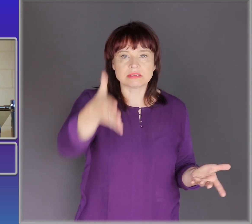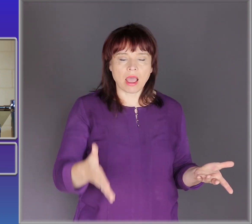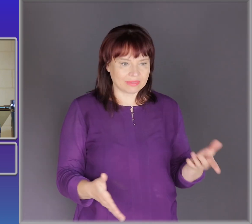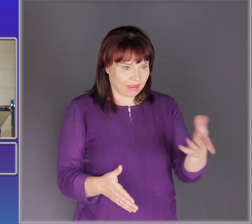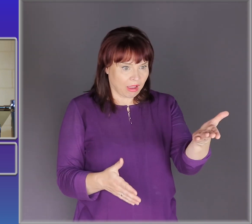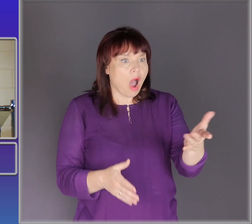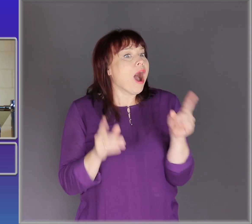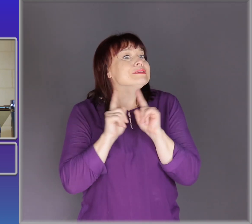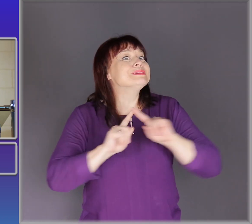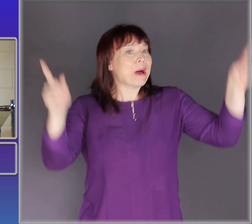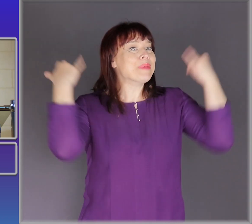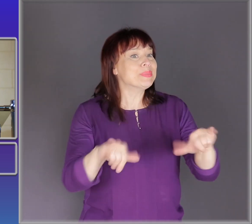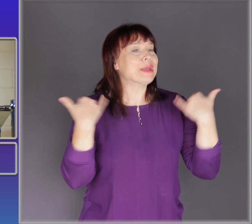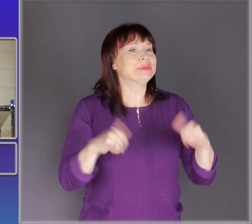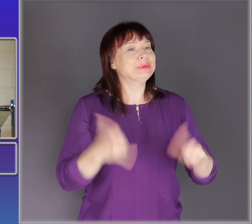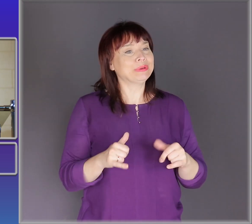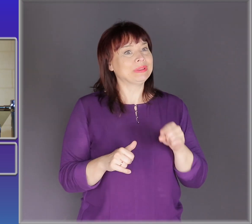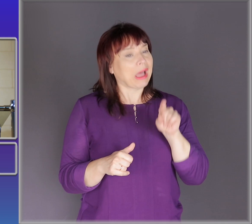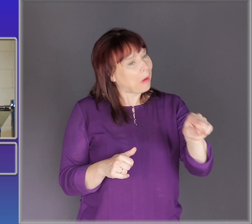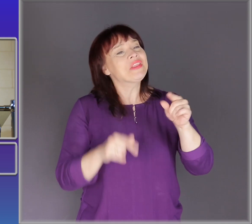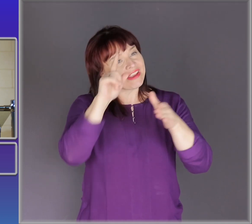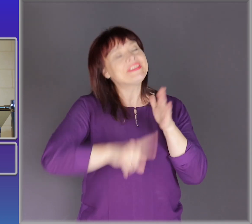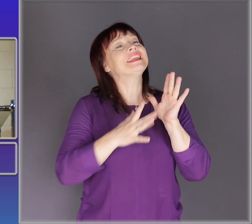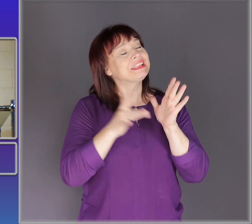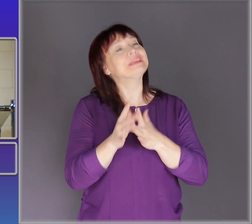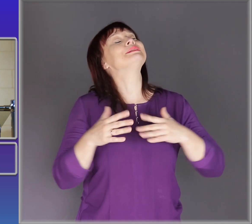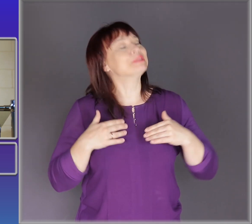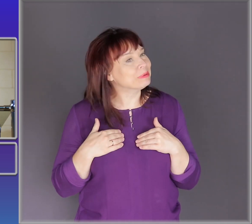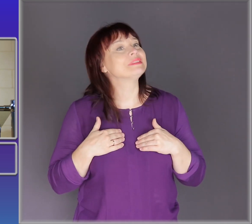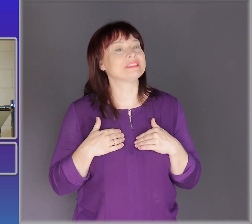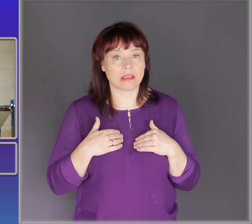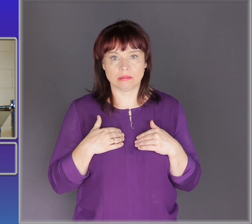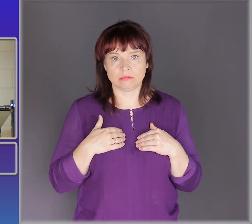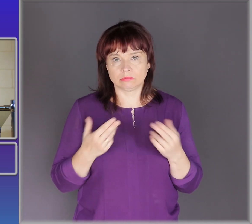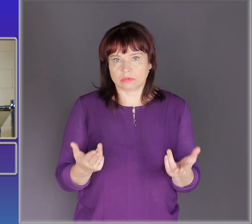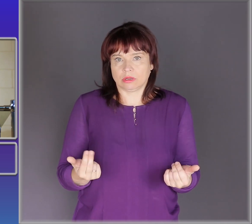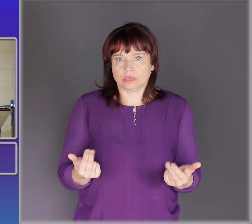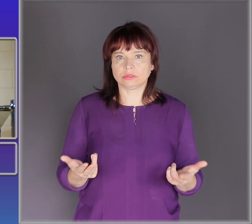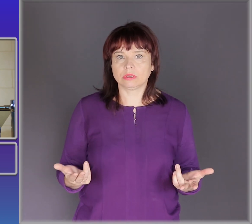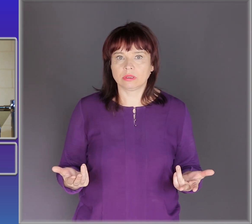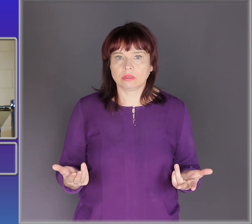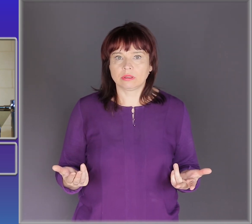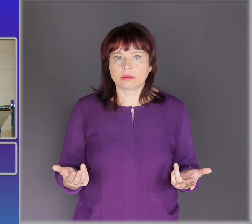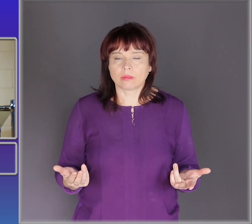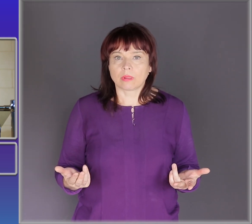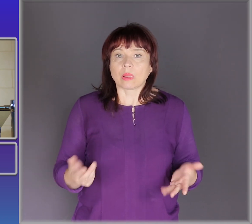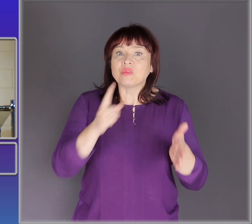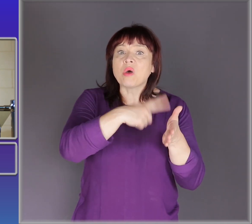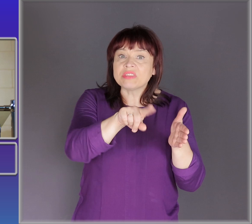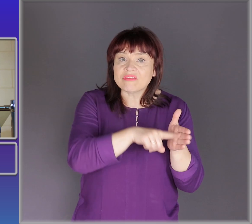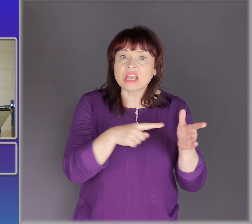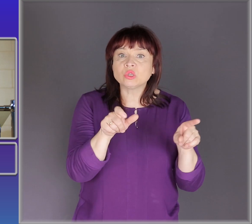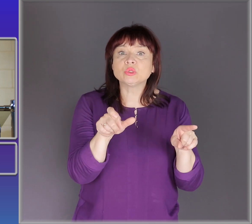сверхъестественных бы была сверх естественно и люди говорят пожди но уже верит в иисуса ну конечно же конечно же потому что даже